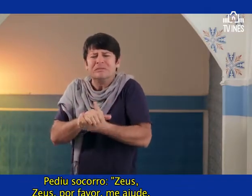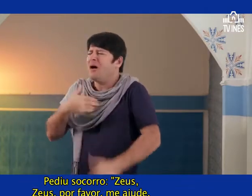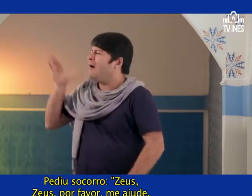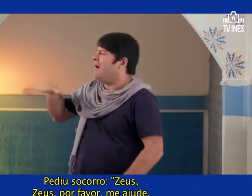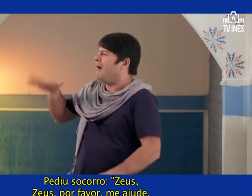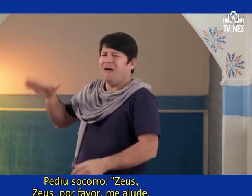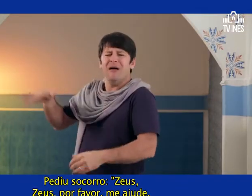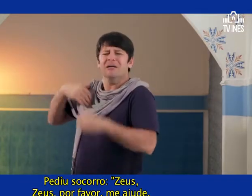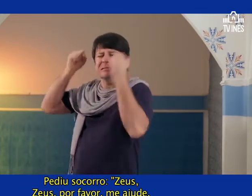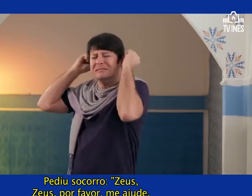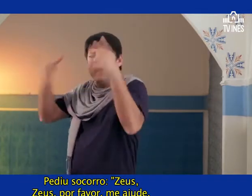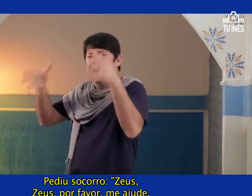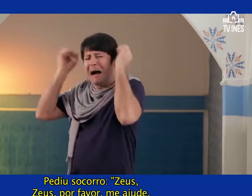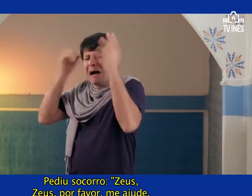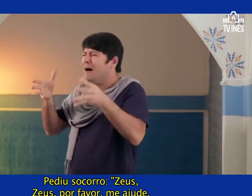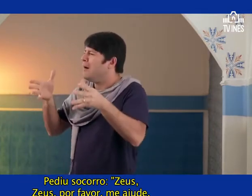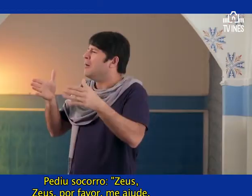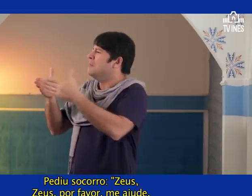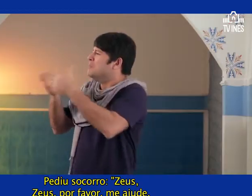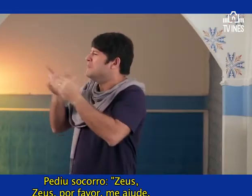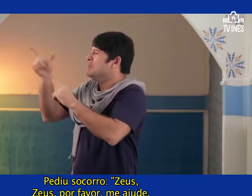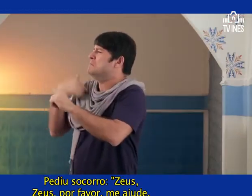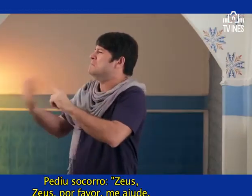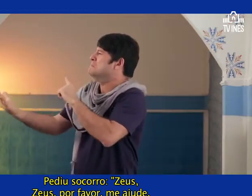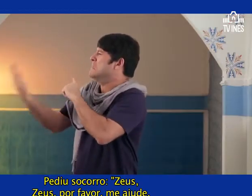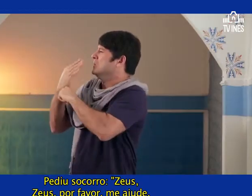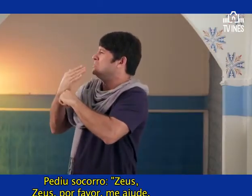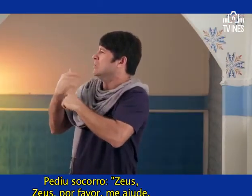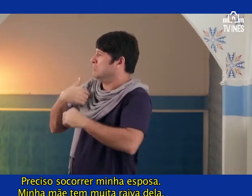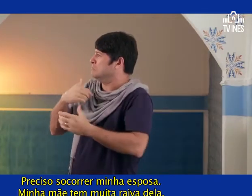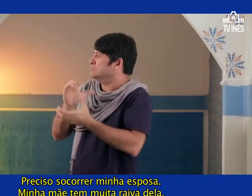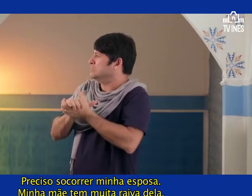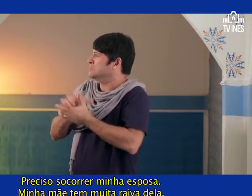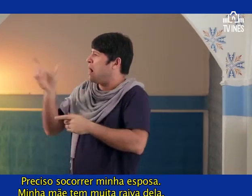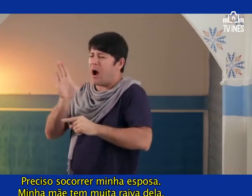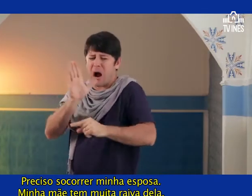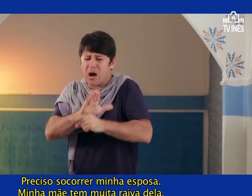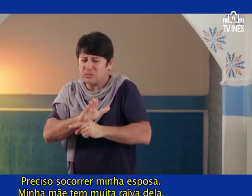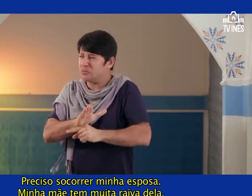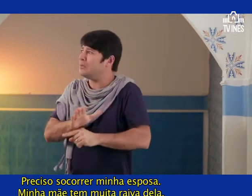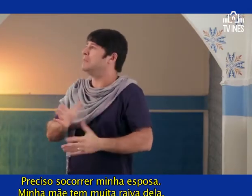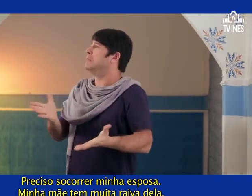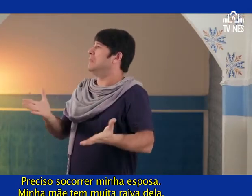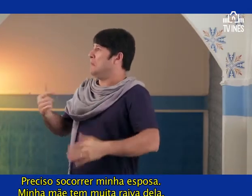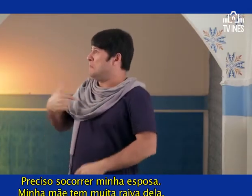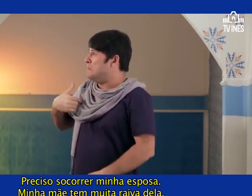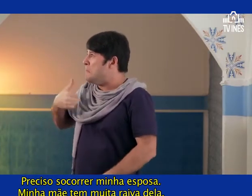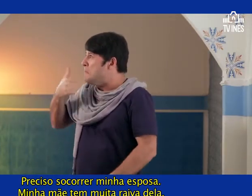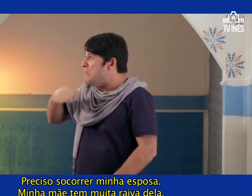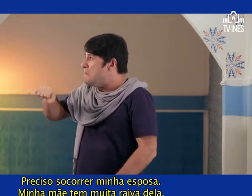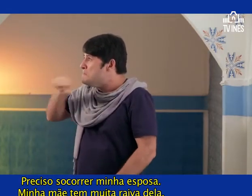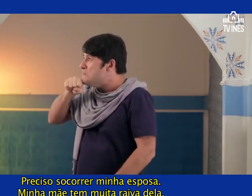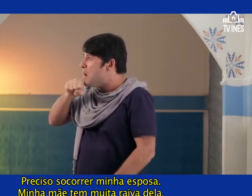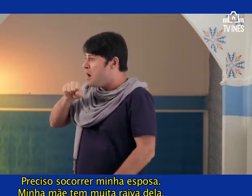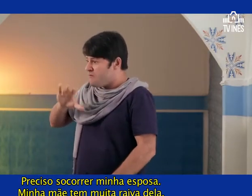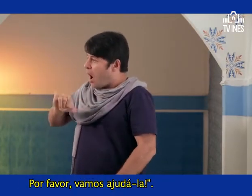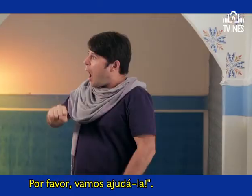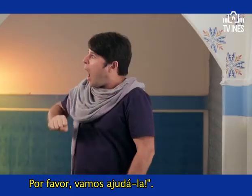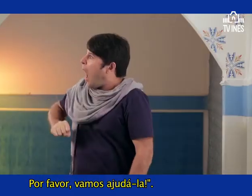socorro. Zeus! Zeus, por favor, me ajude. Preciso socorrer minha esposa. Minha mãe tem muita raiva dela. Por favor, vamos